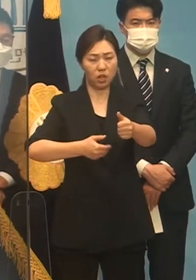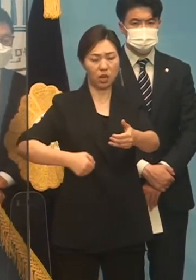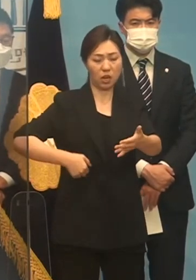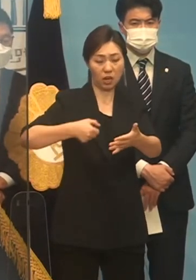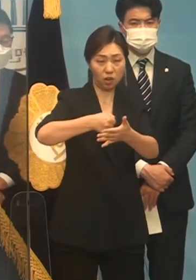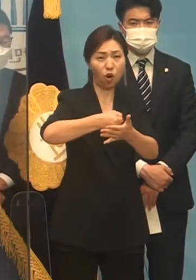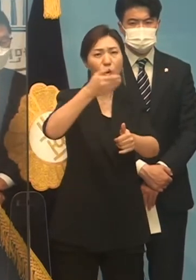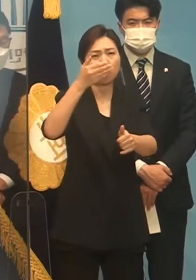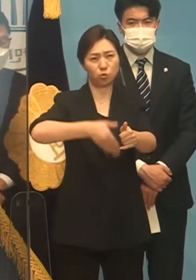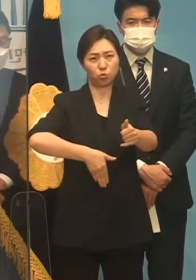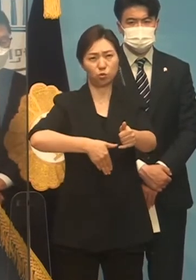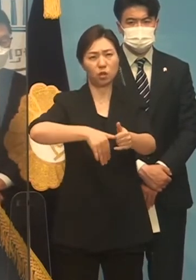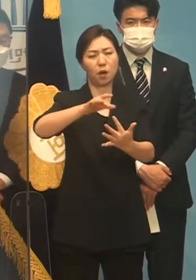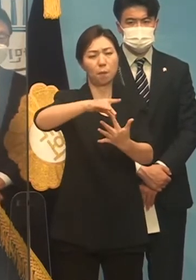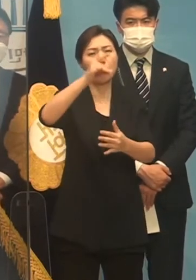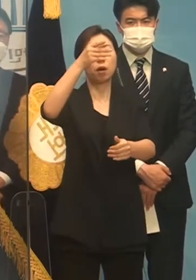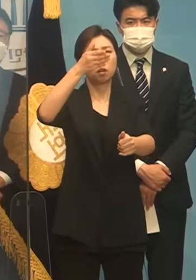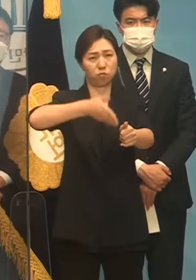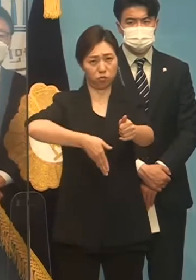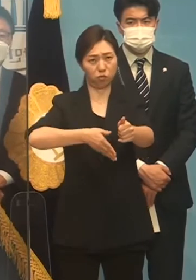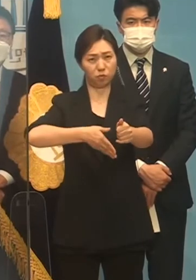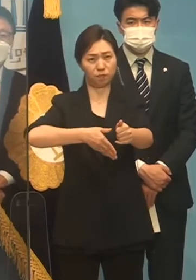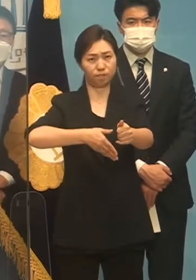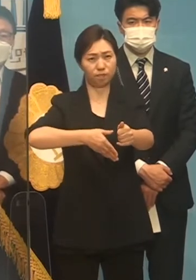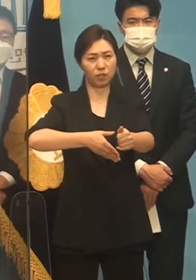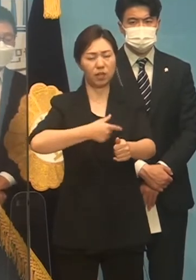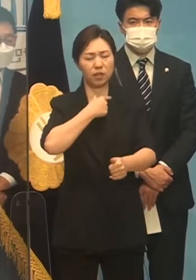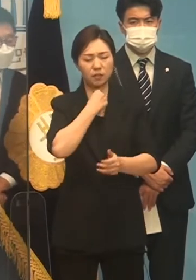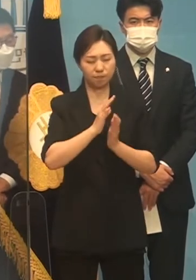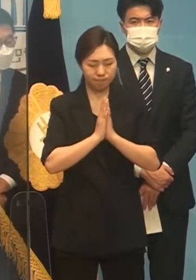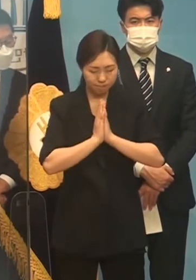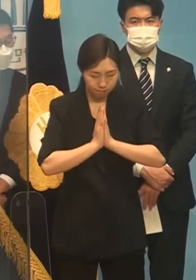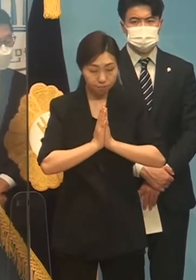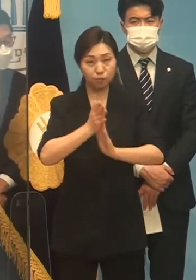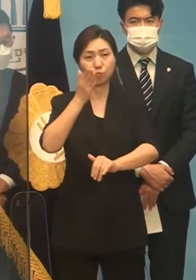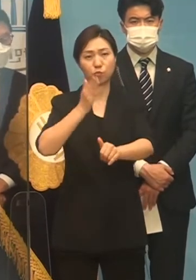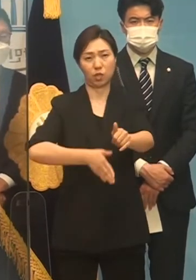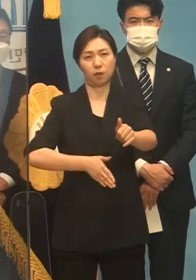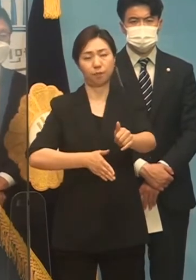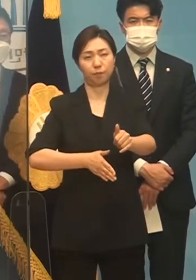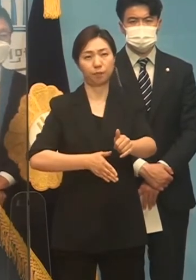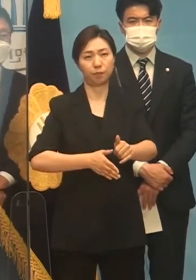주십시오. 강복히 부탁드립니다. 이낙연 필연 캠프